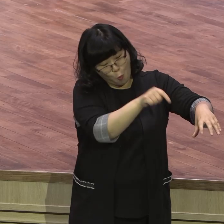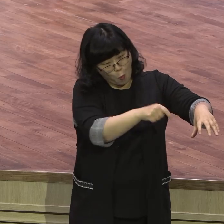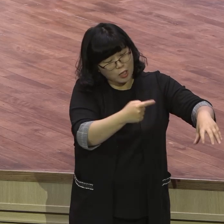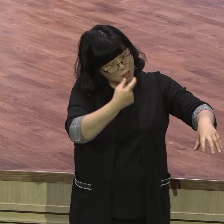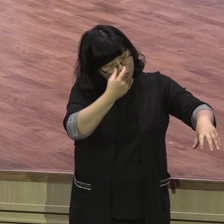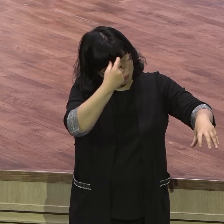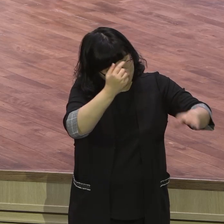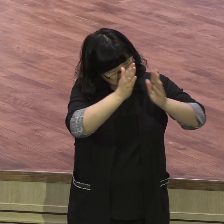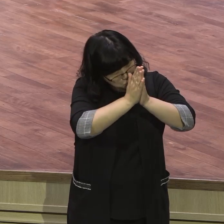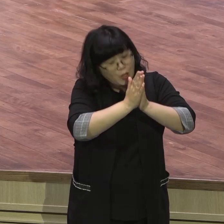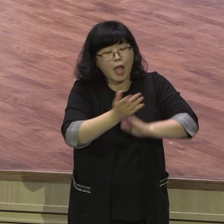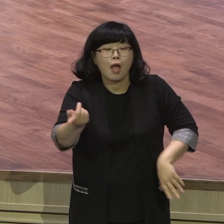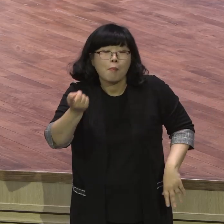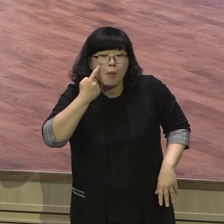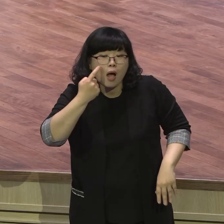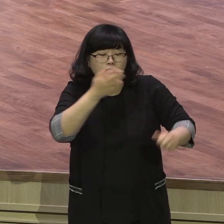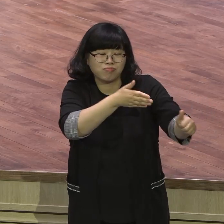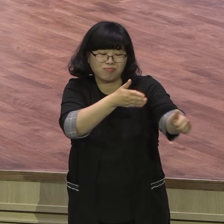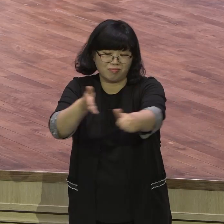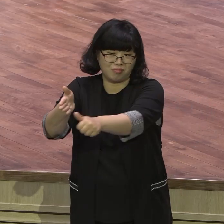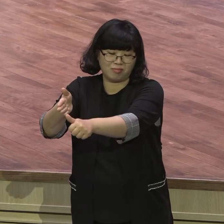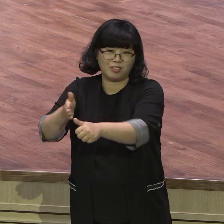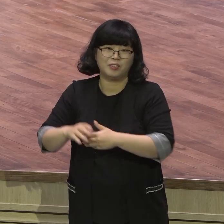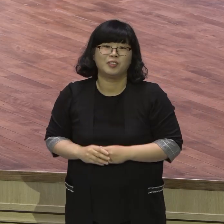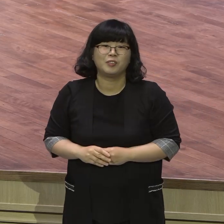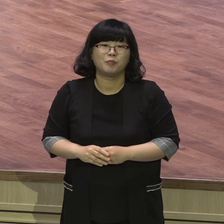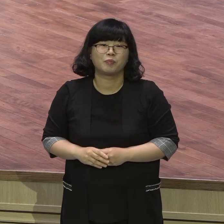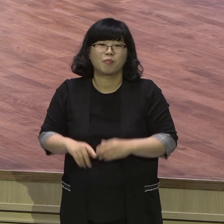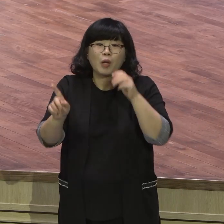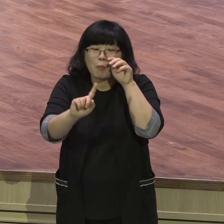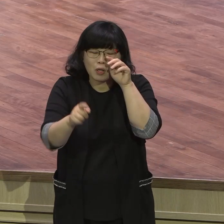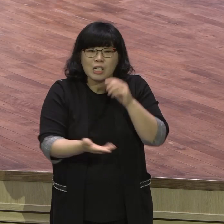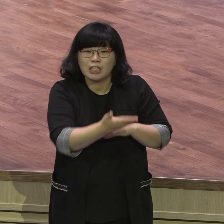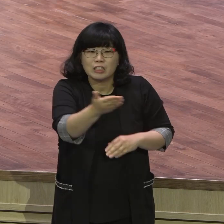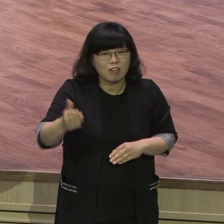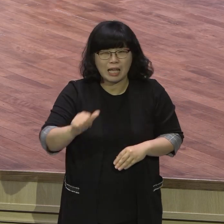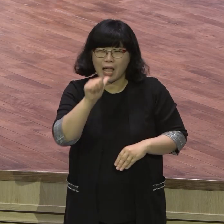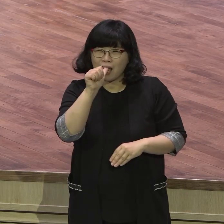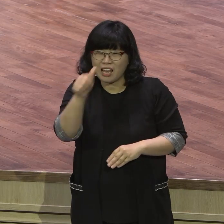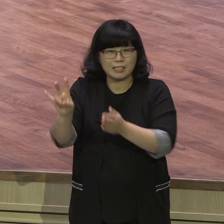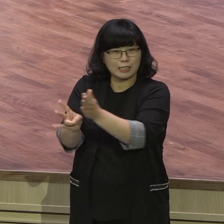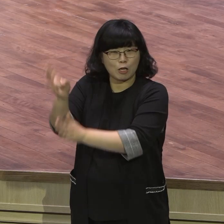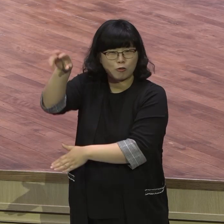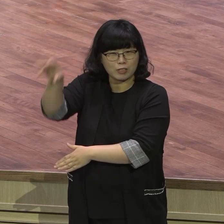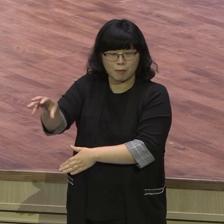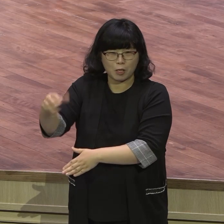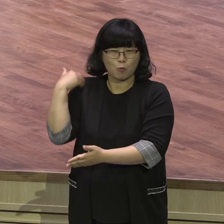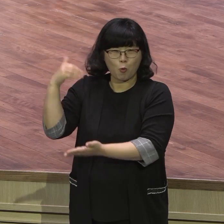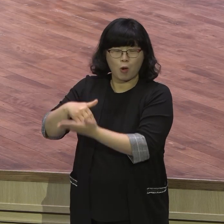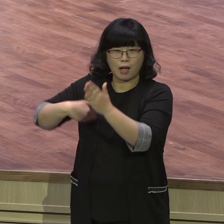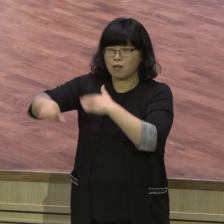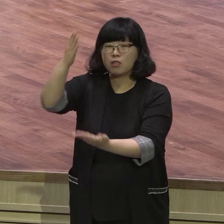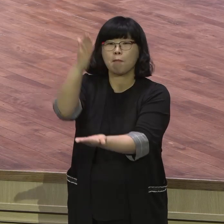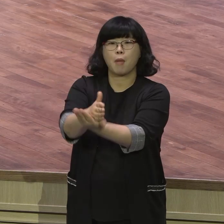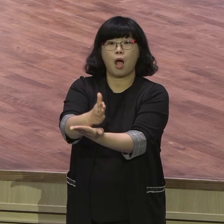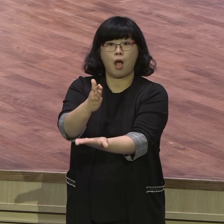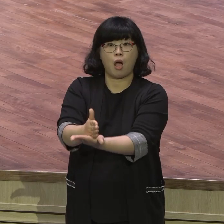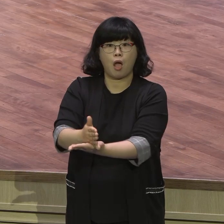12장 28절에 오면 백성들에게 선포합니다. 너희가 다시는 예루살렘에 올라갈 것이 없도다.